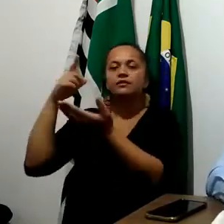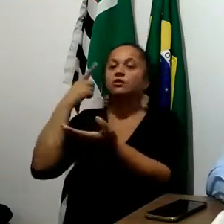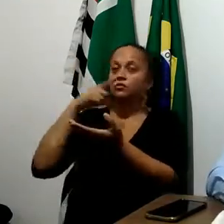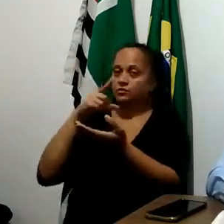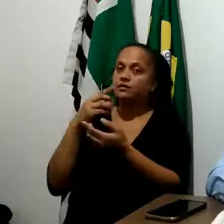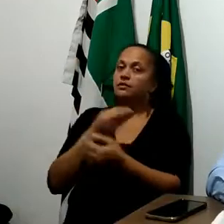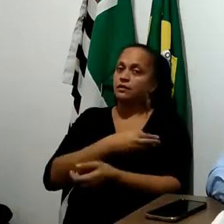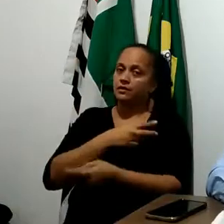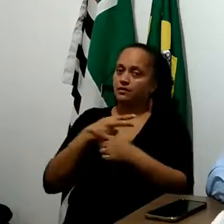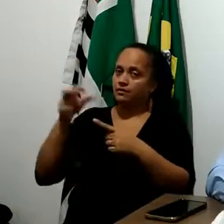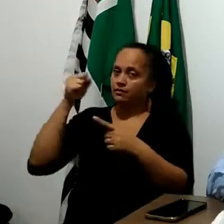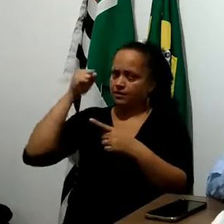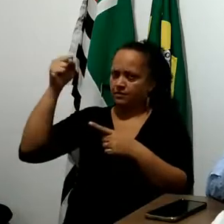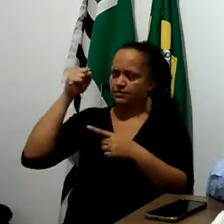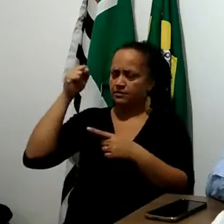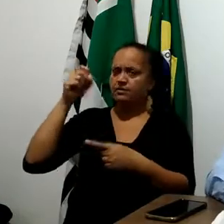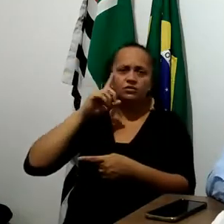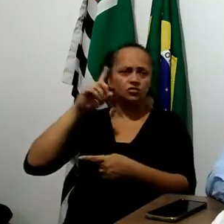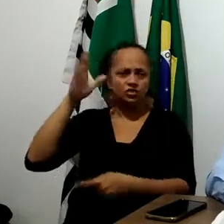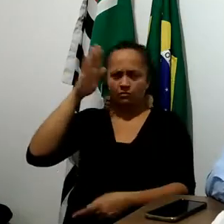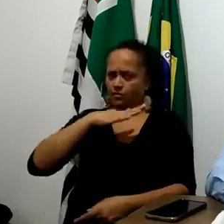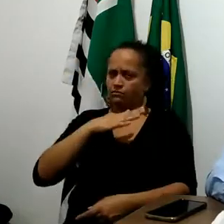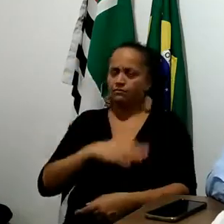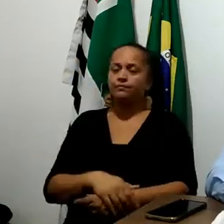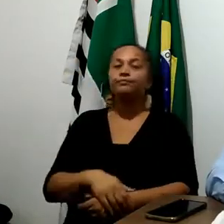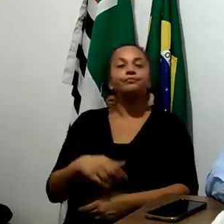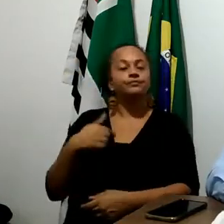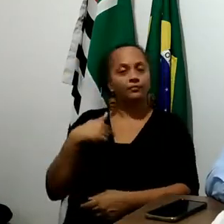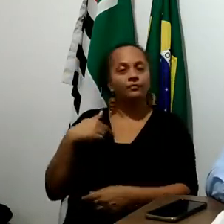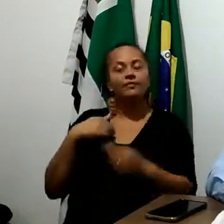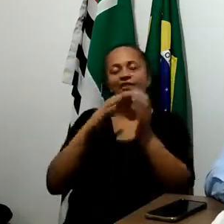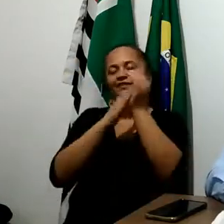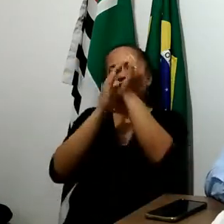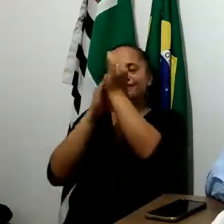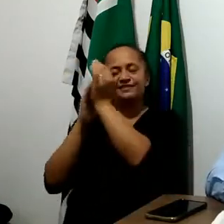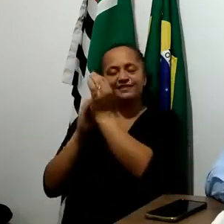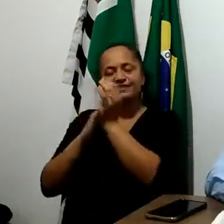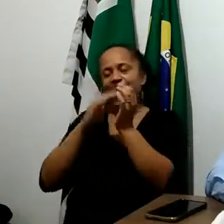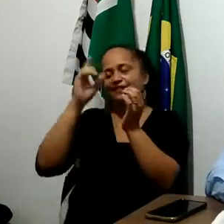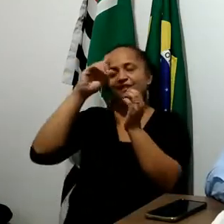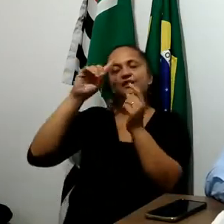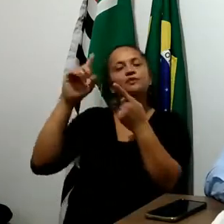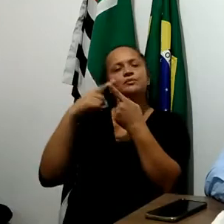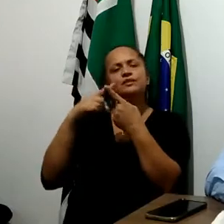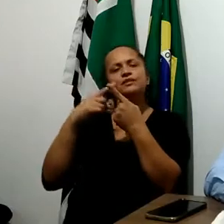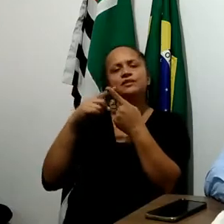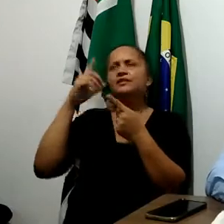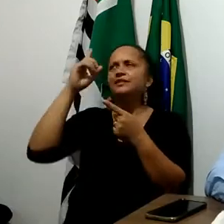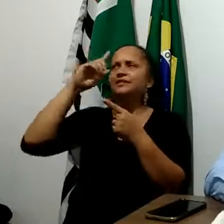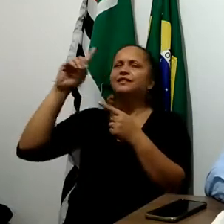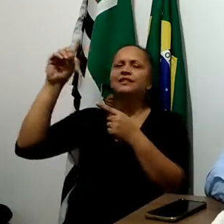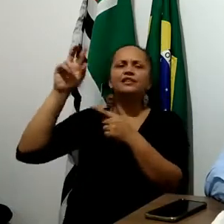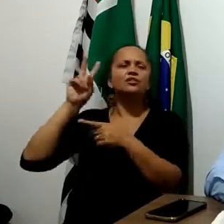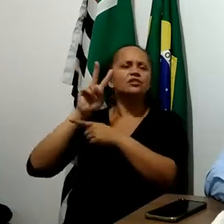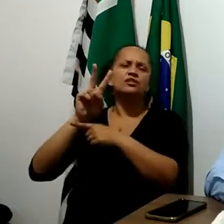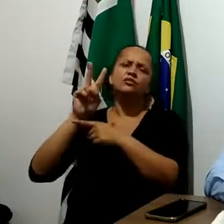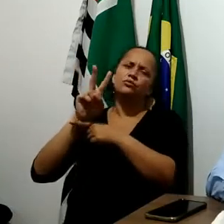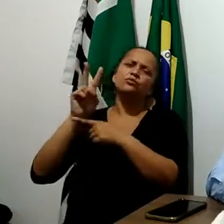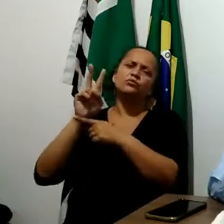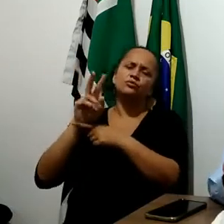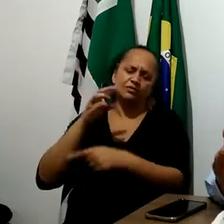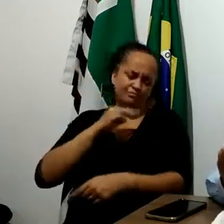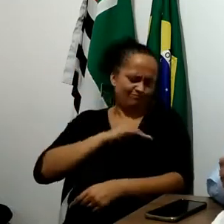mau. Eu louvo a Deus, porque Deus tem sido misericordioso comigo, conosco, e